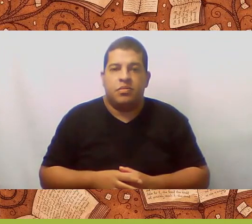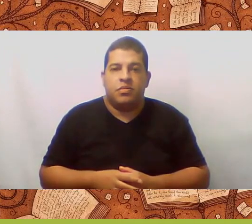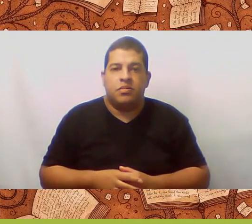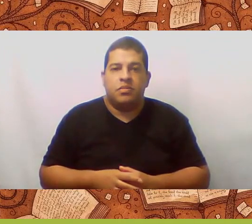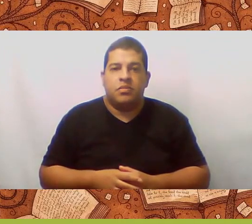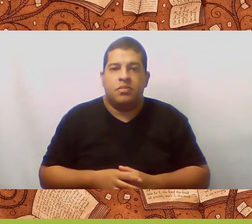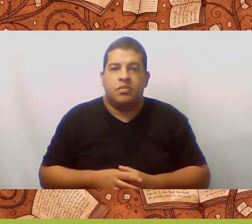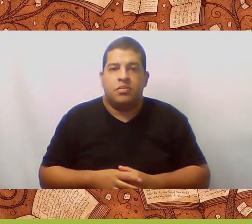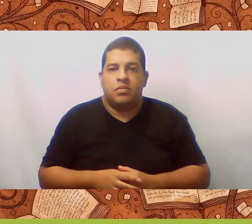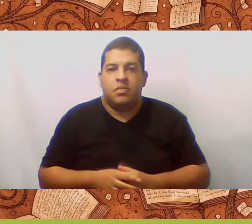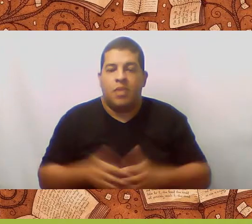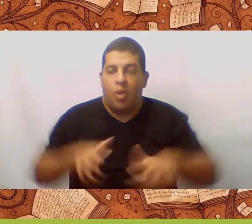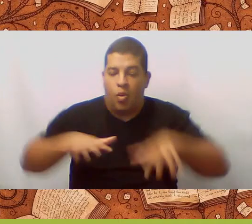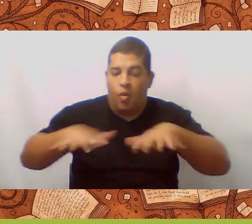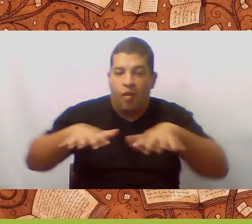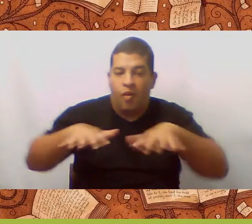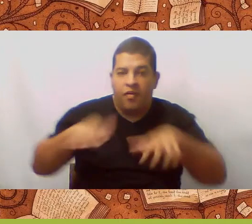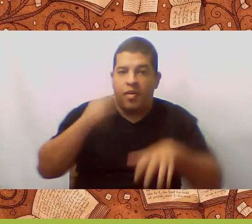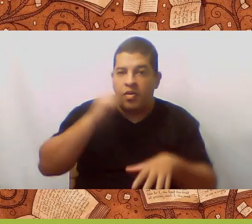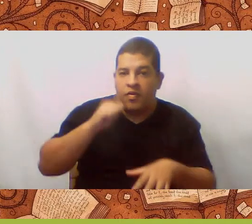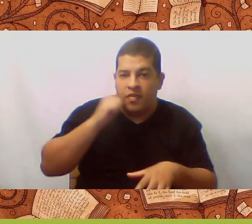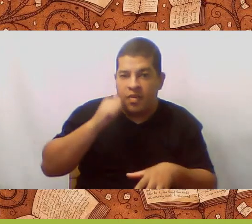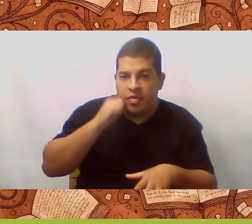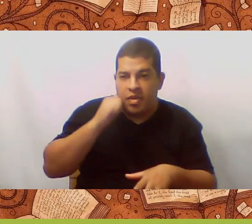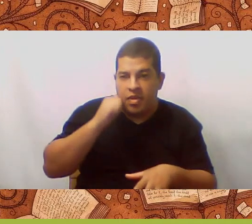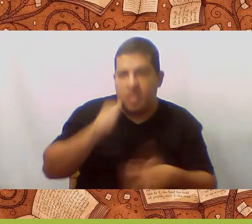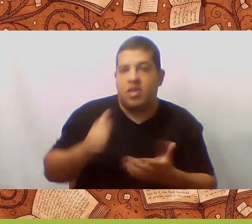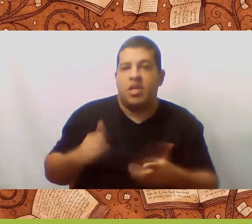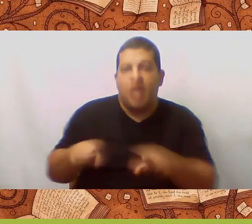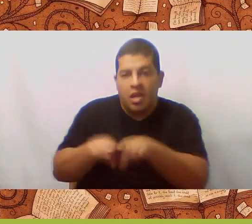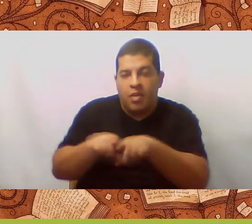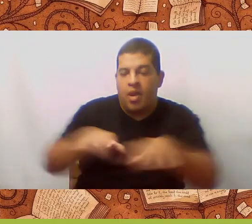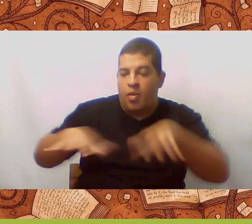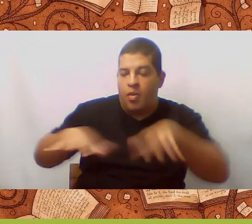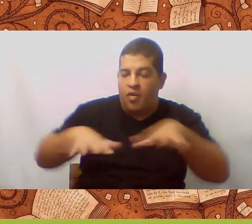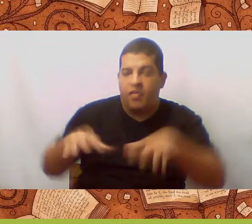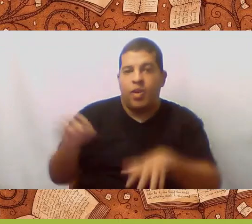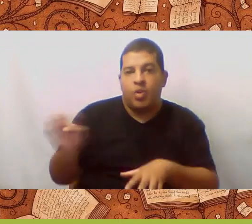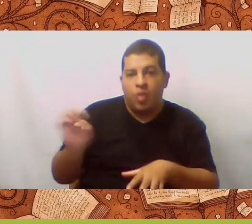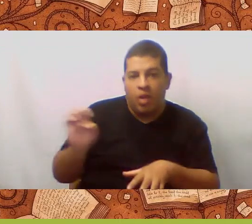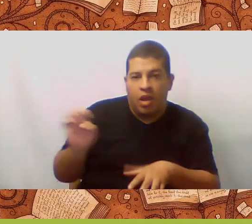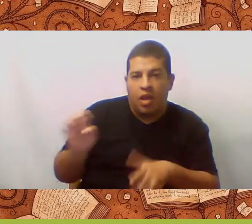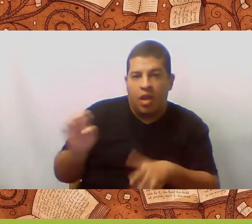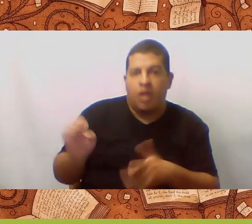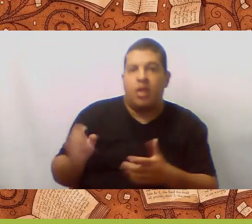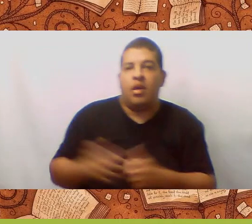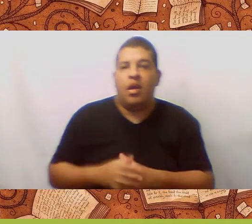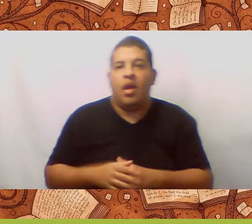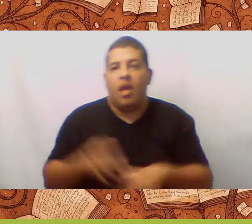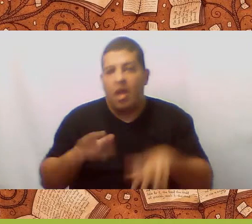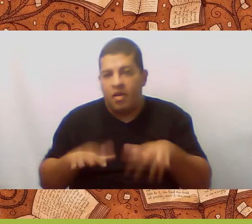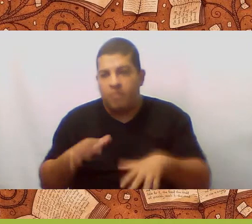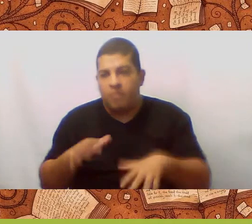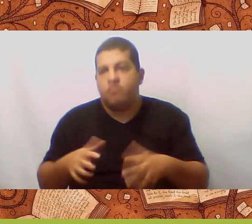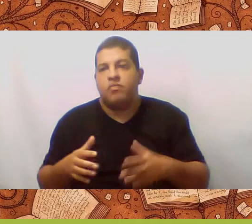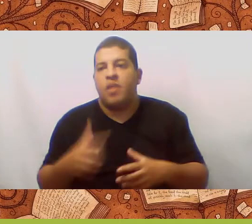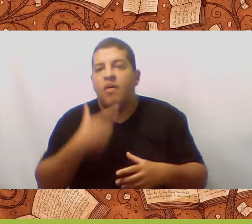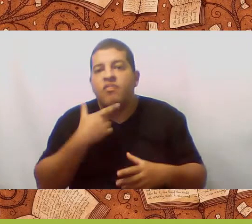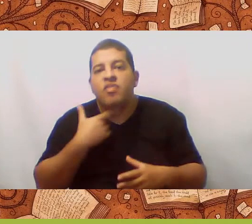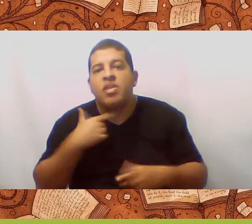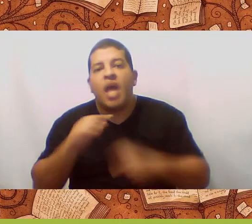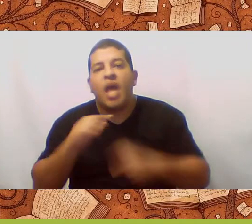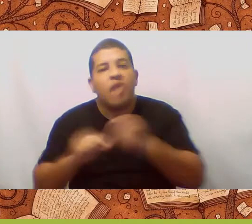no movimento feminista e no movimento gay, o que as pessoas demandam é simplesmente poder expandir em aquilo que elas já